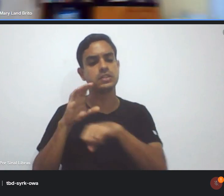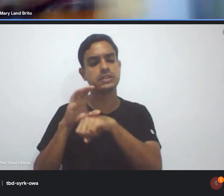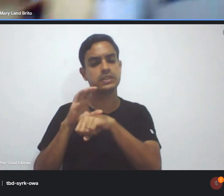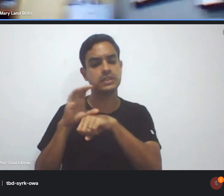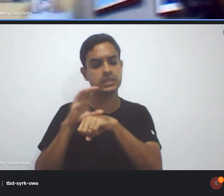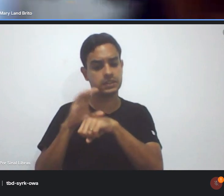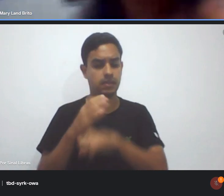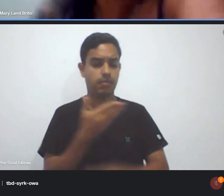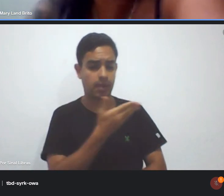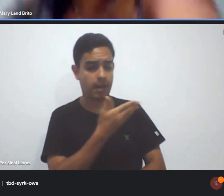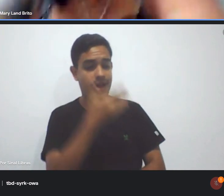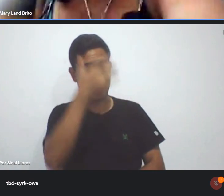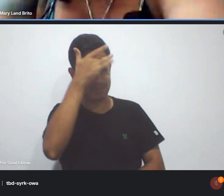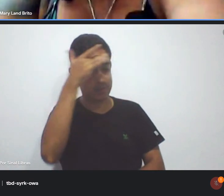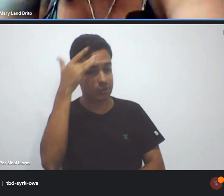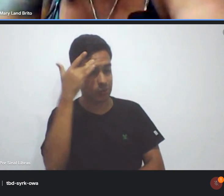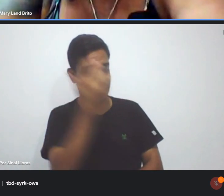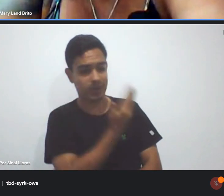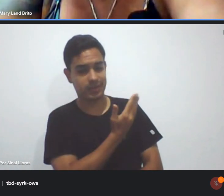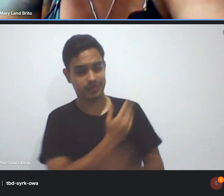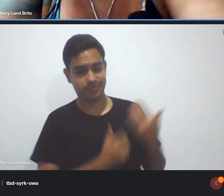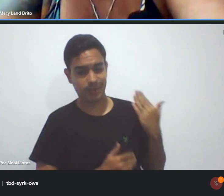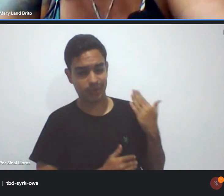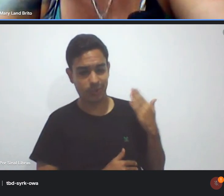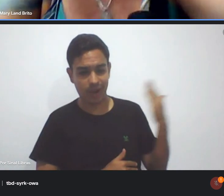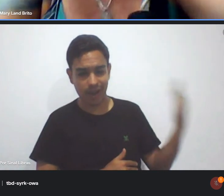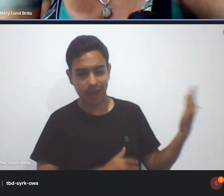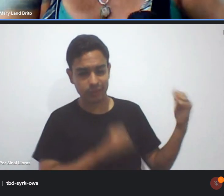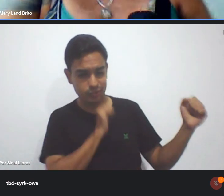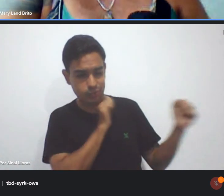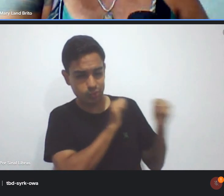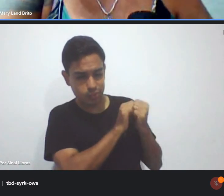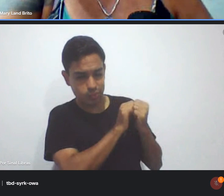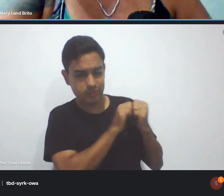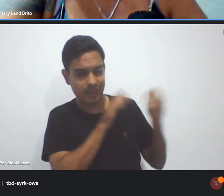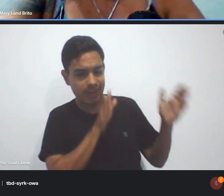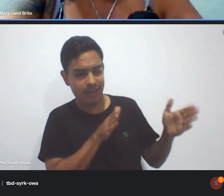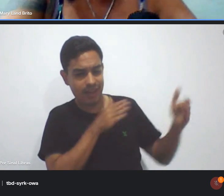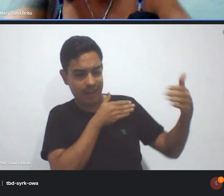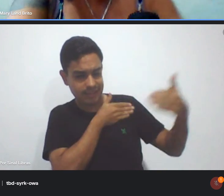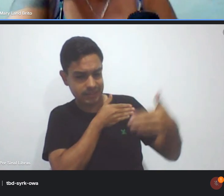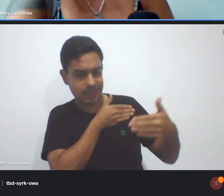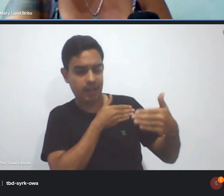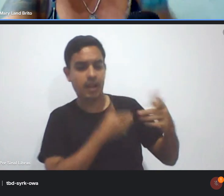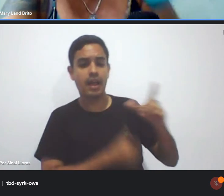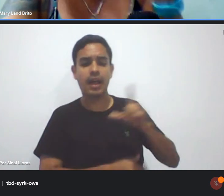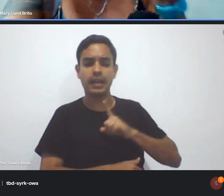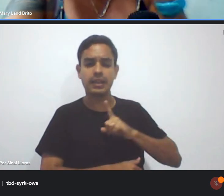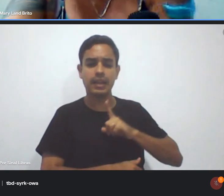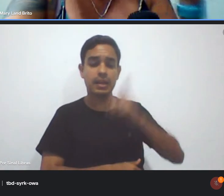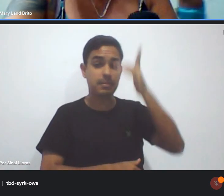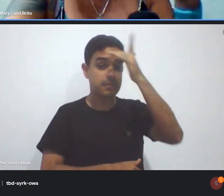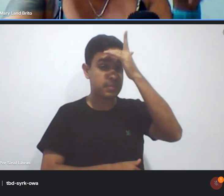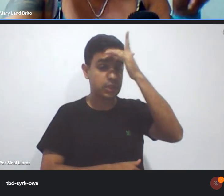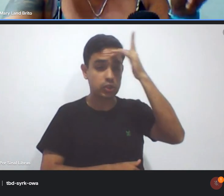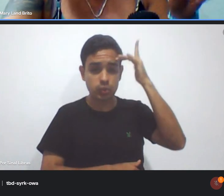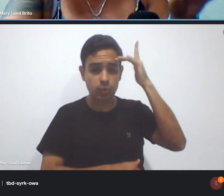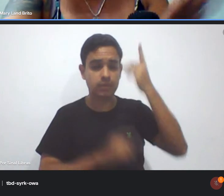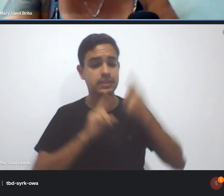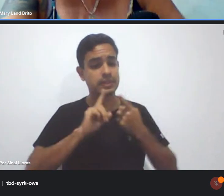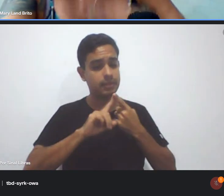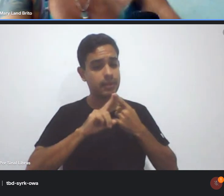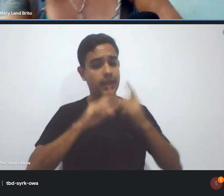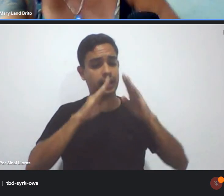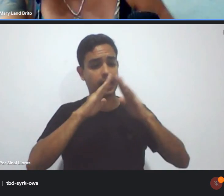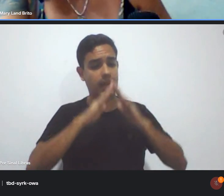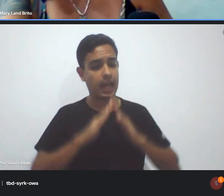das pessoas que estão aqui do meu lado, em outras salas aqui na fundação, e no final vou mostrar para vocês. Tem uma série de pessoas, e tem gente que está em casa também